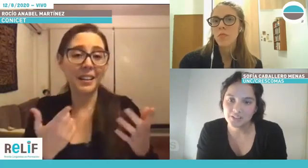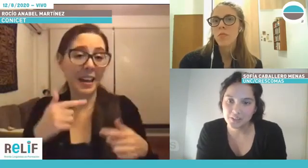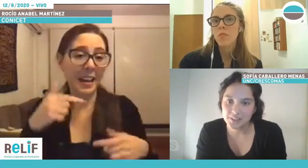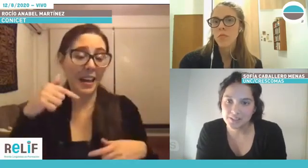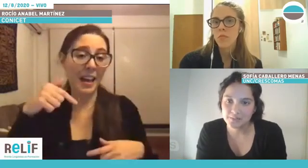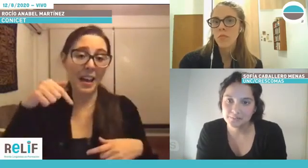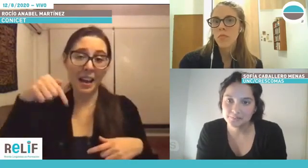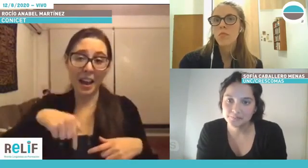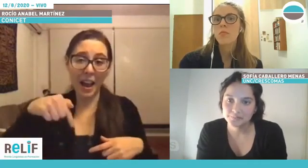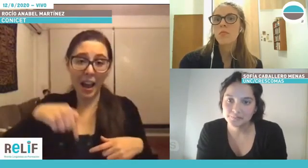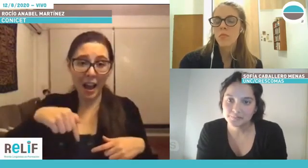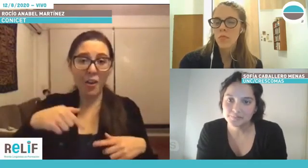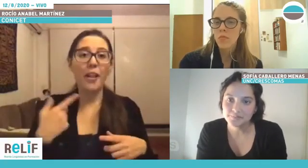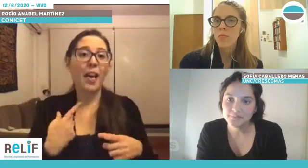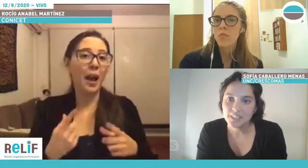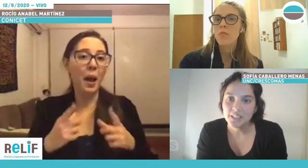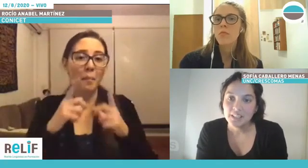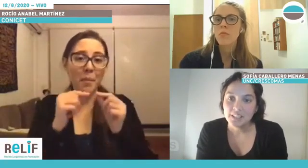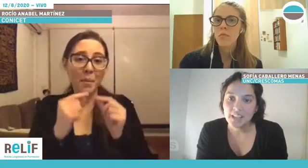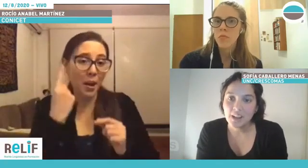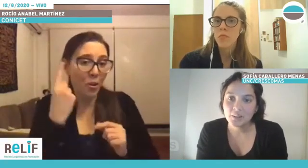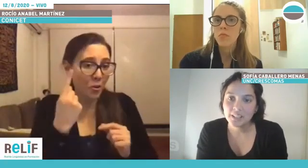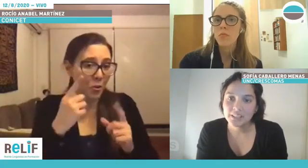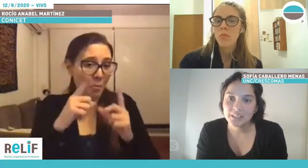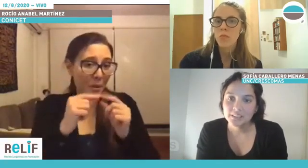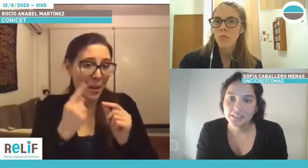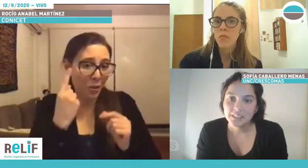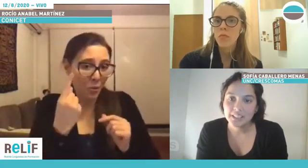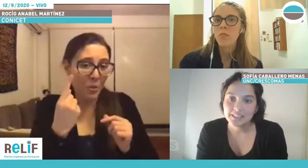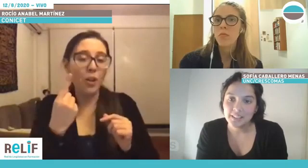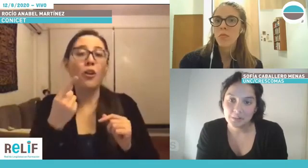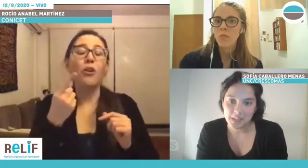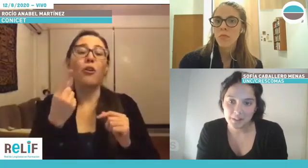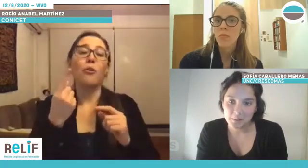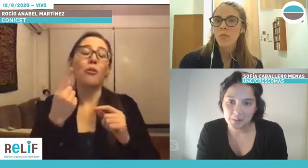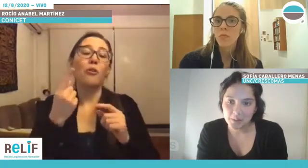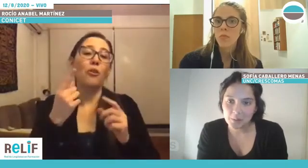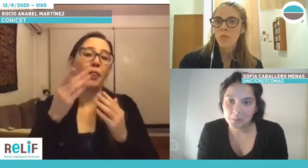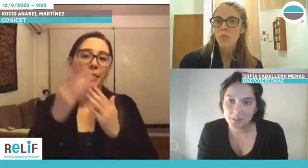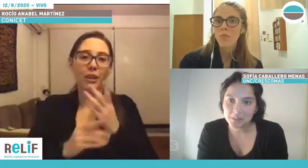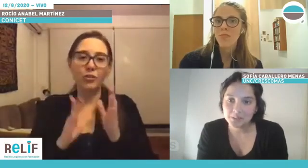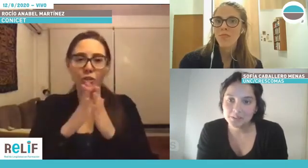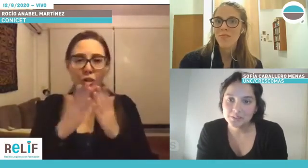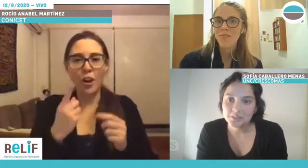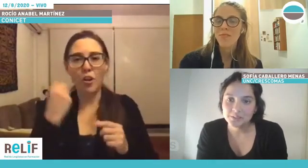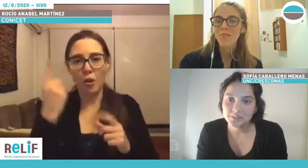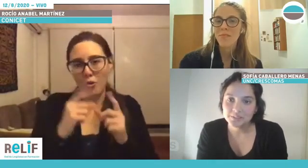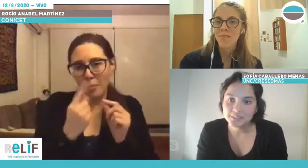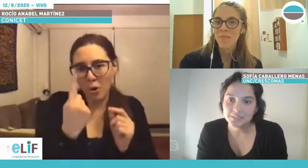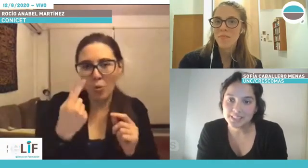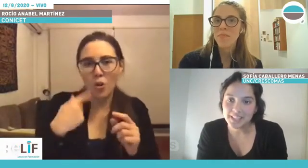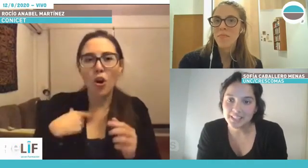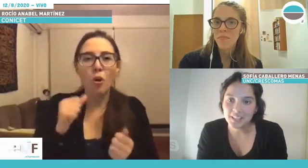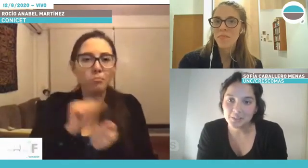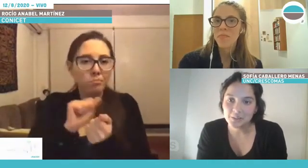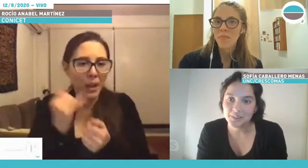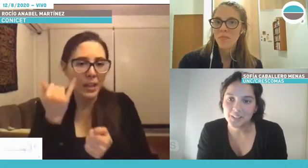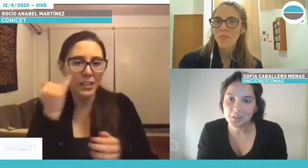con niñas sordas. Uh-huh. Y ahora salió el primer número